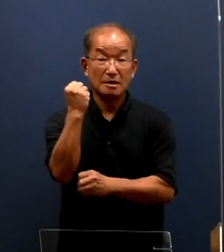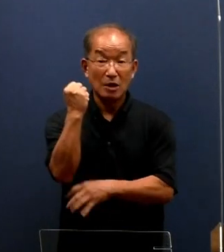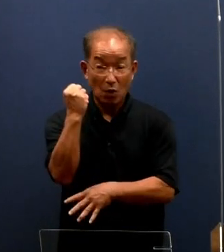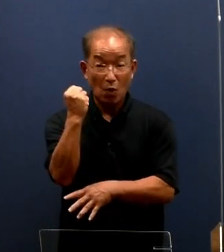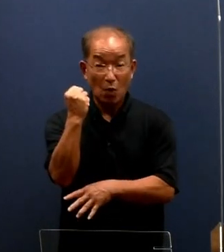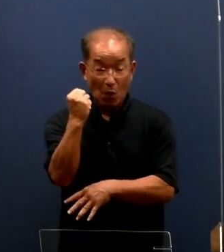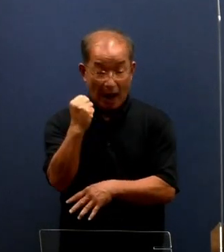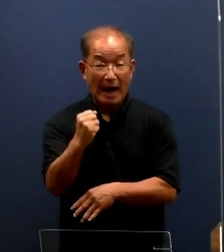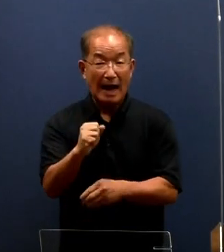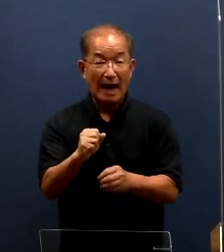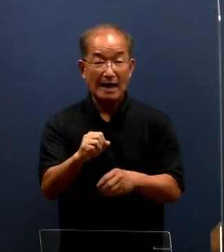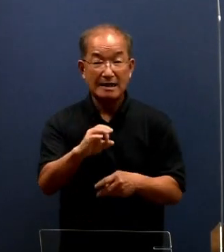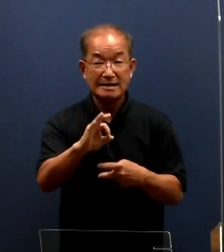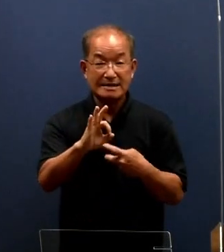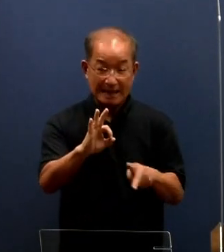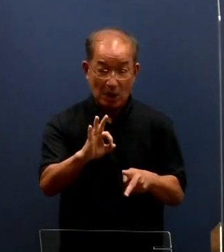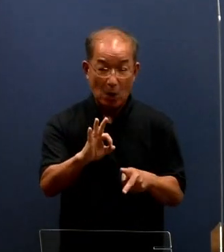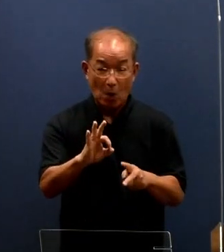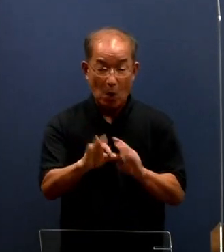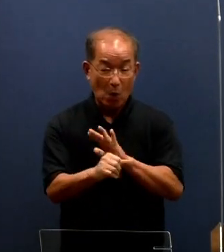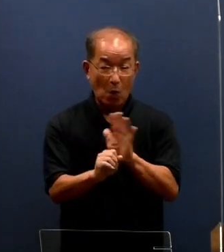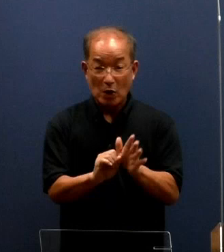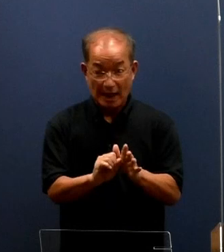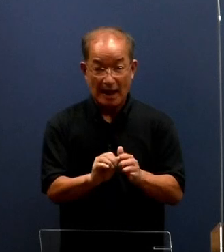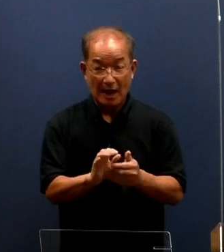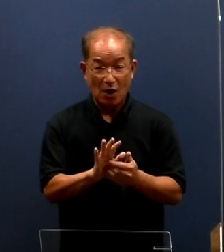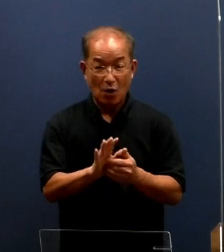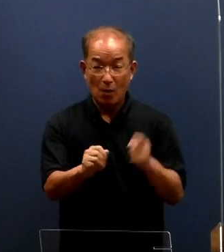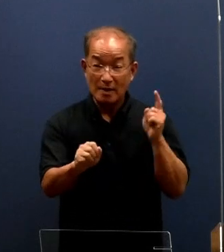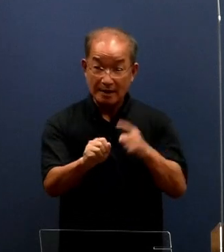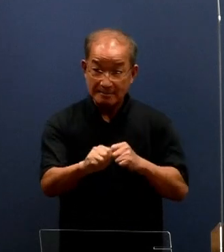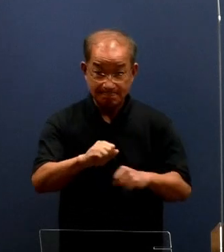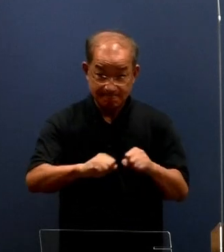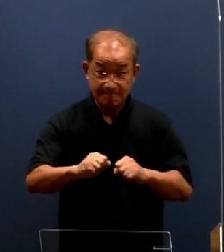ゃいけないわけですよね。風邪だからいいでしょと。